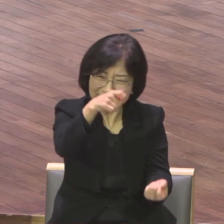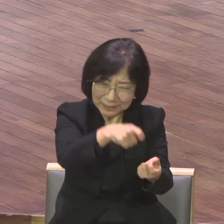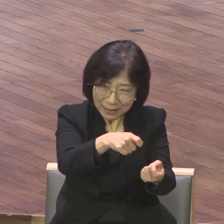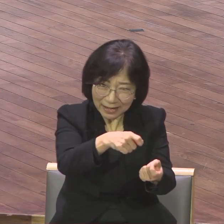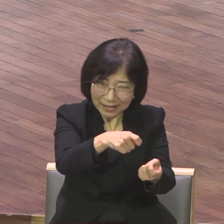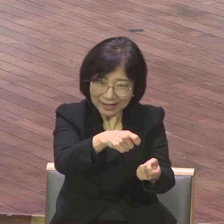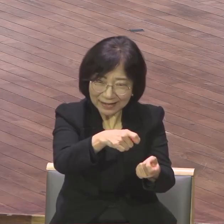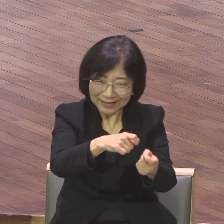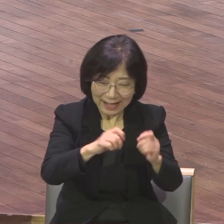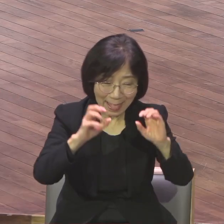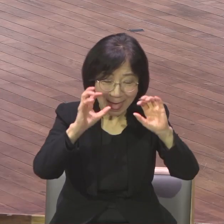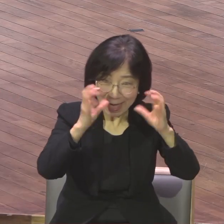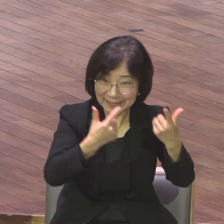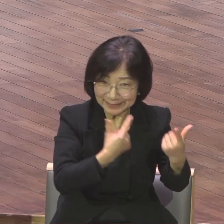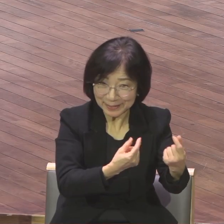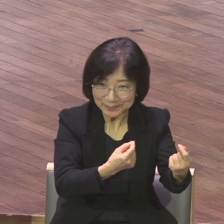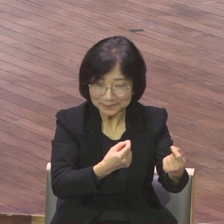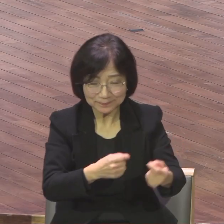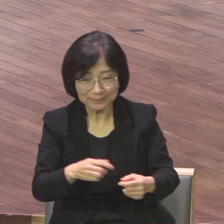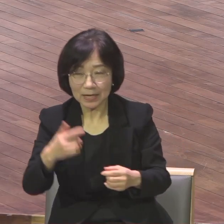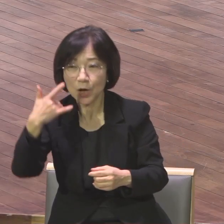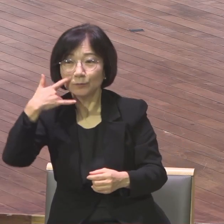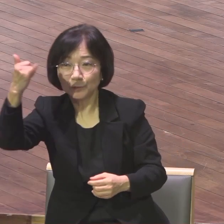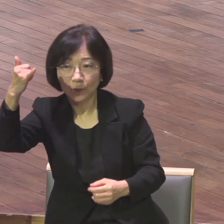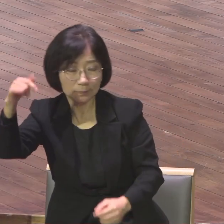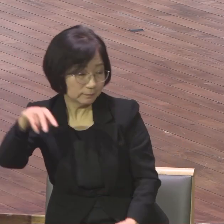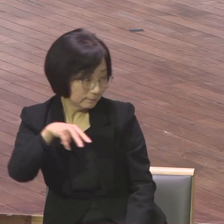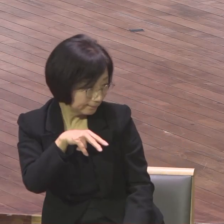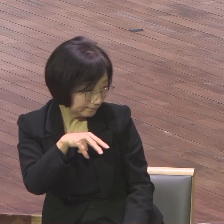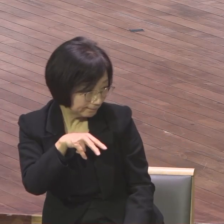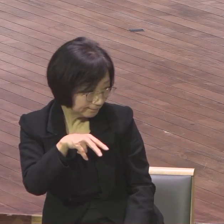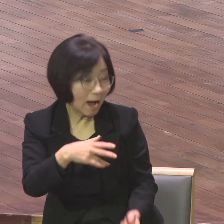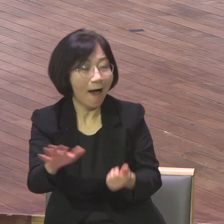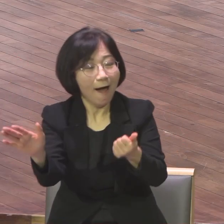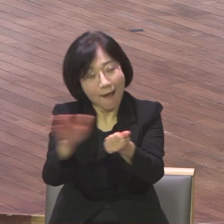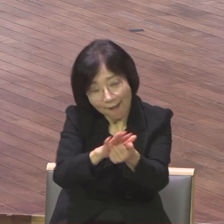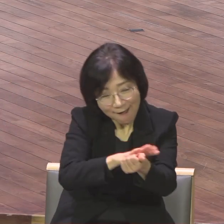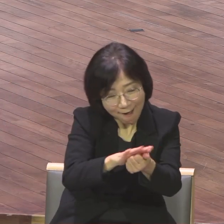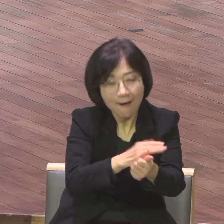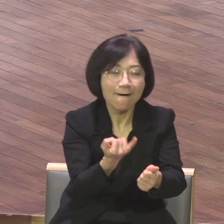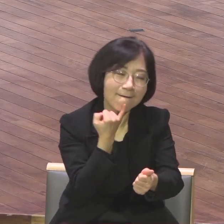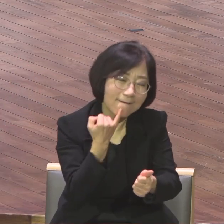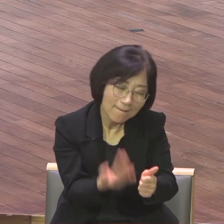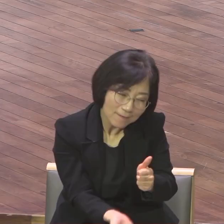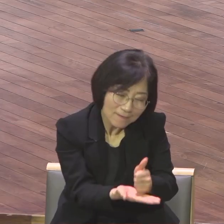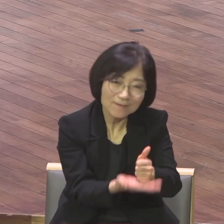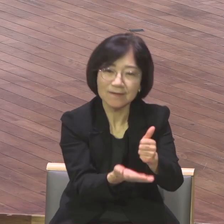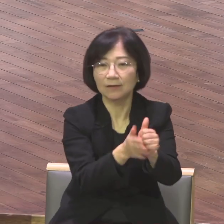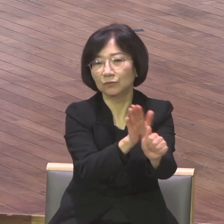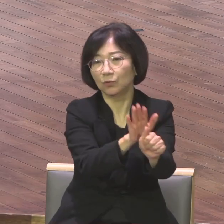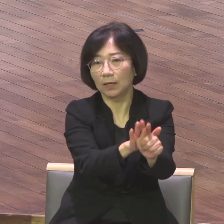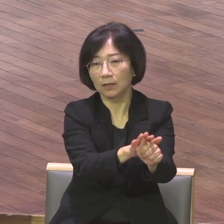허물을 덮어주고 어떻게 하시든지 서로를 살리는 방향으로 모든 일을 진행해야 돼. 살려야 돼.